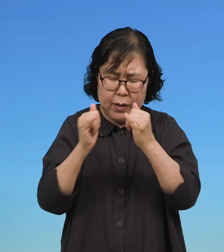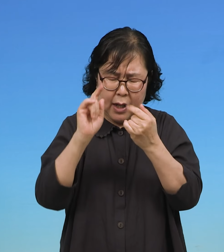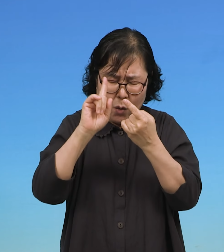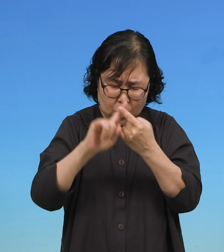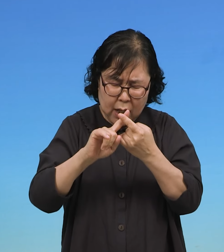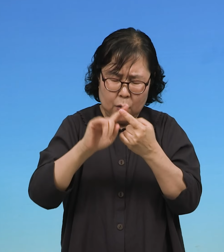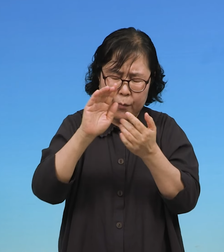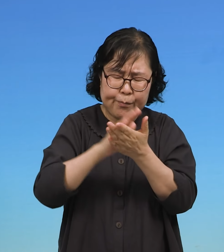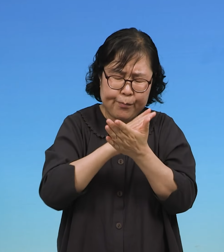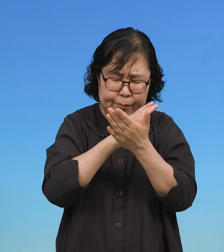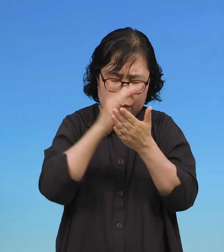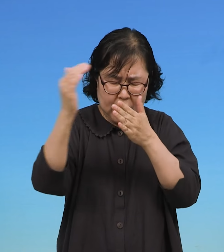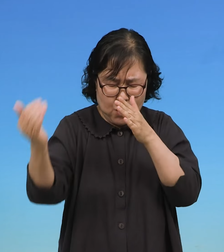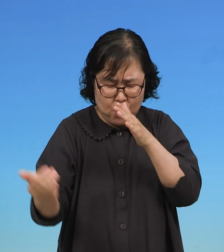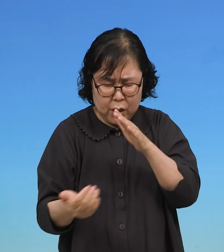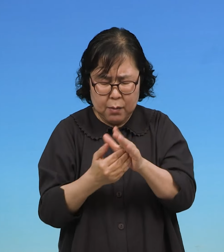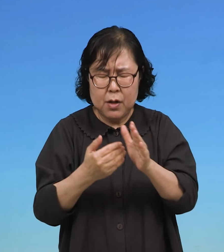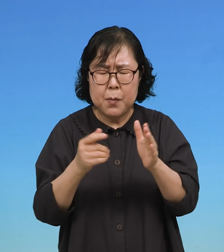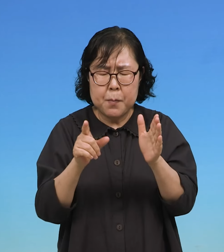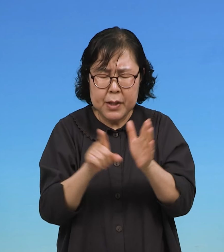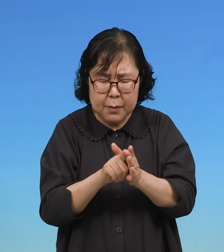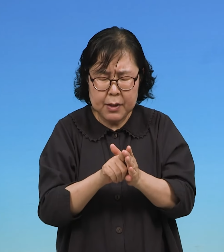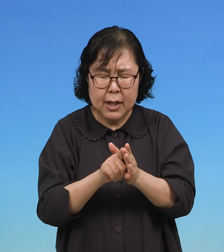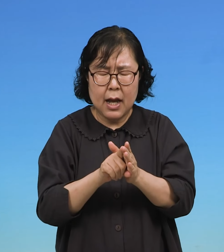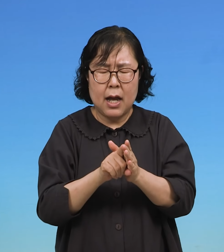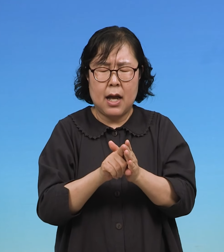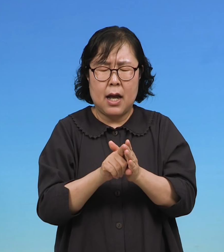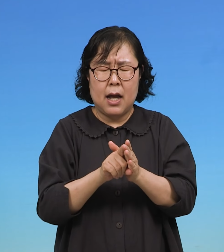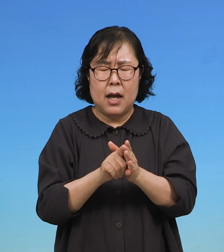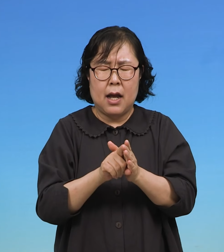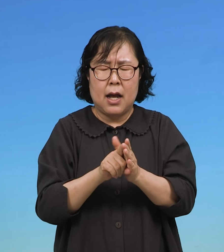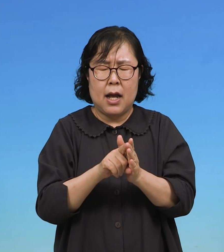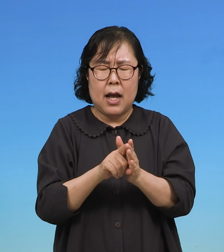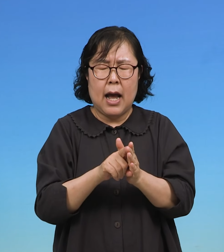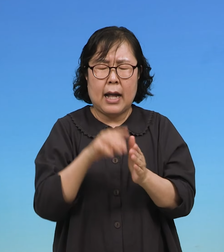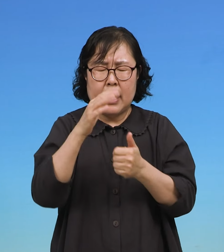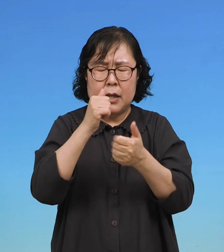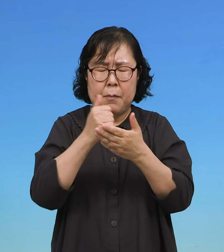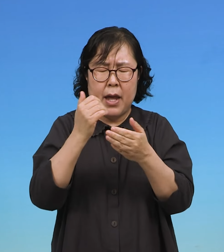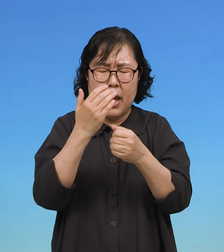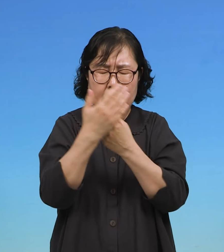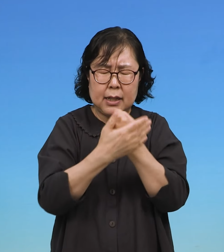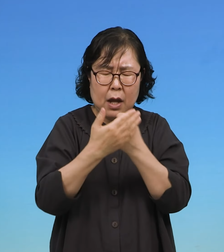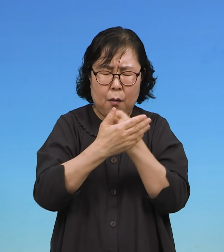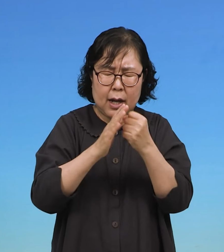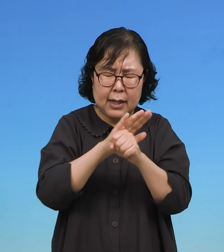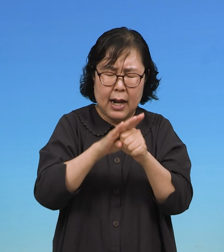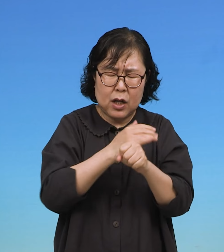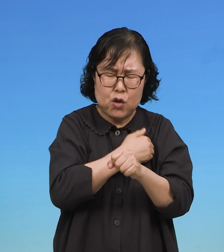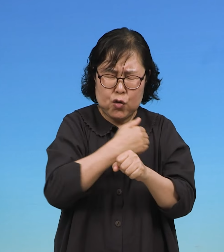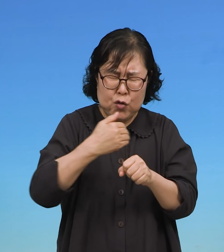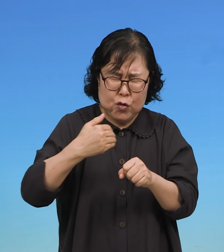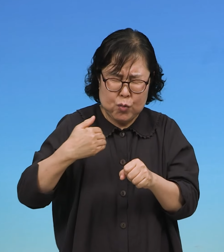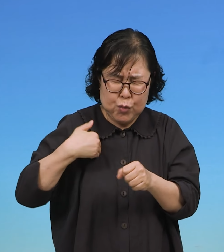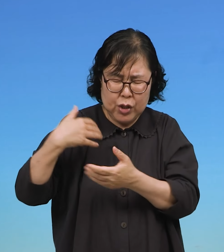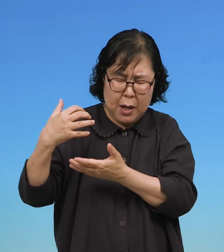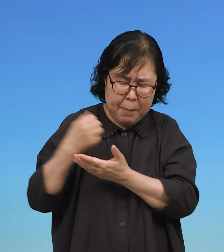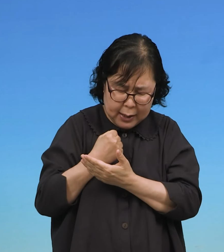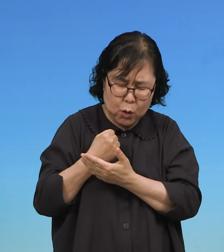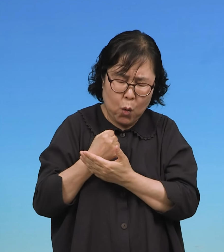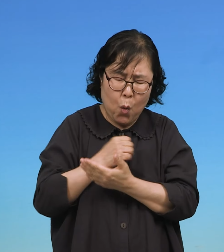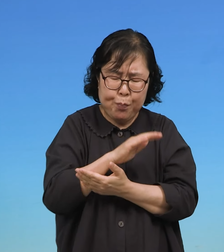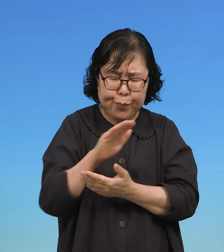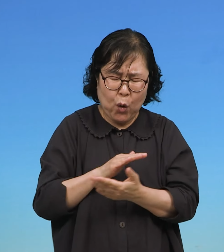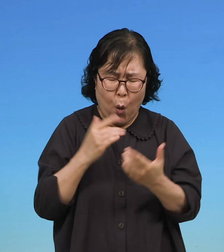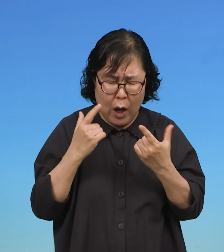믿습니다. 하나님, 충만히 하나님의 호의와 환대를 누리게 하시고, 그리고는 우리도